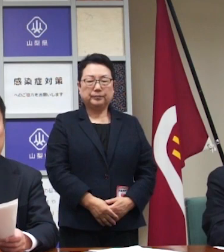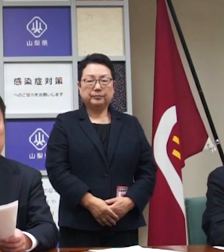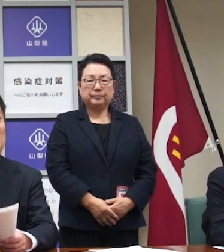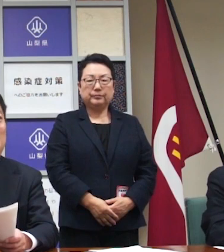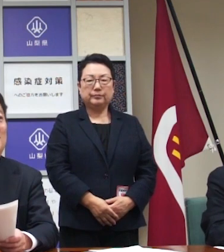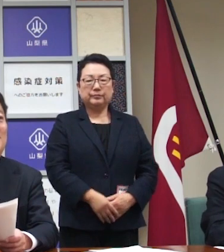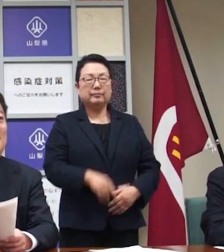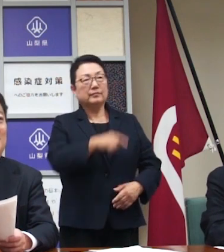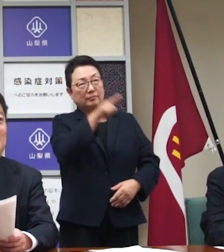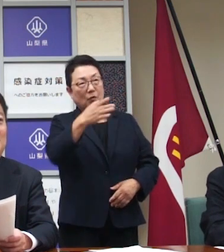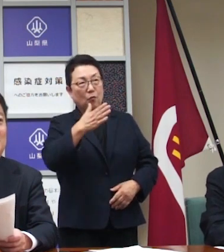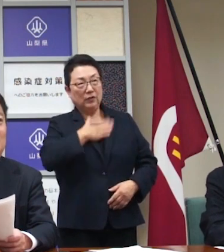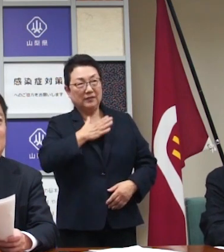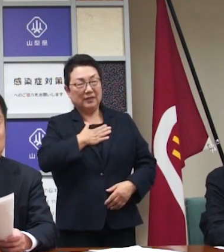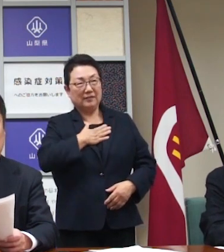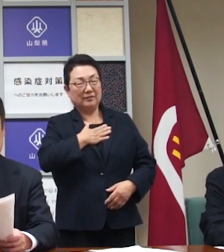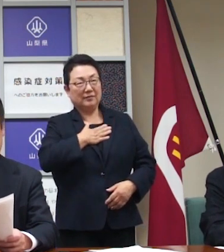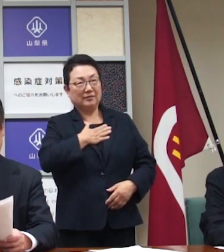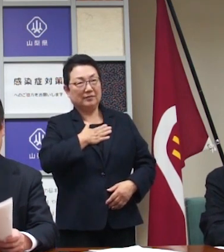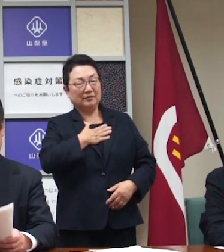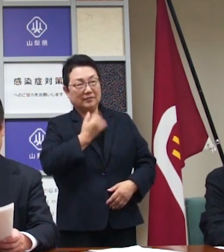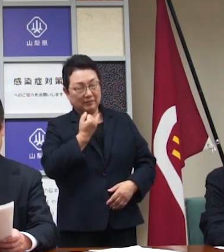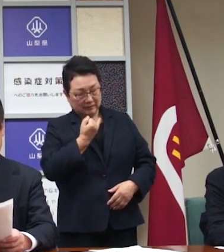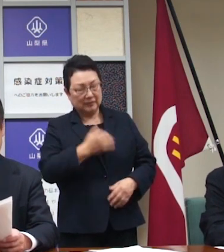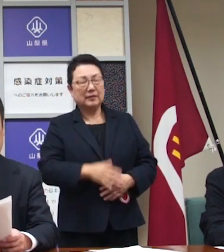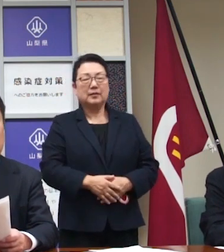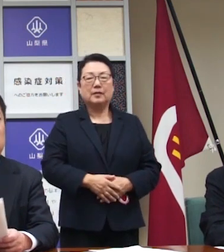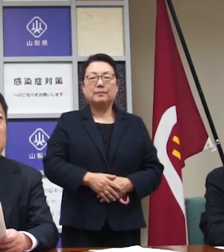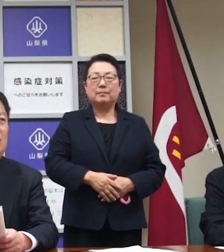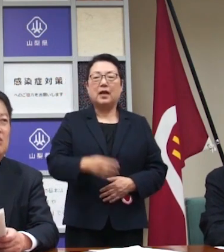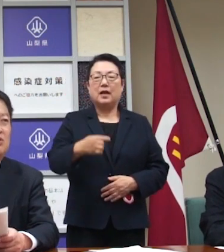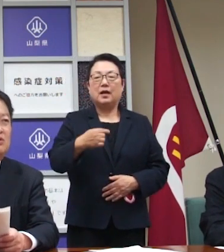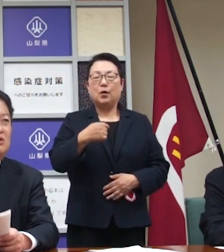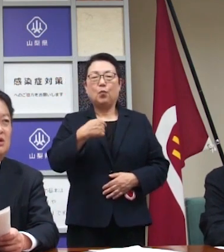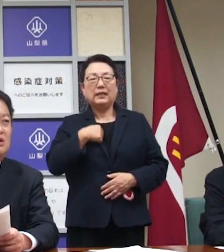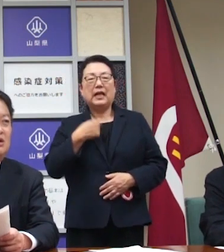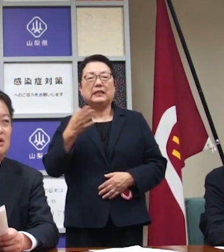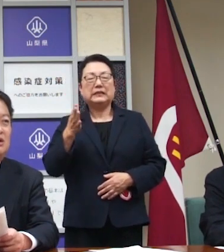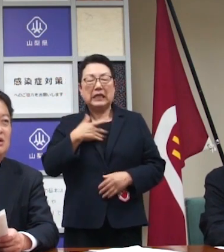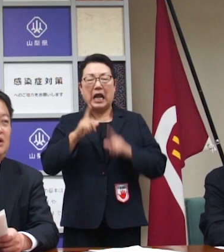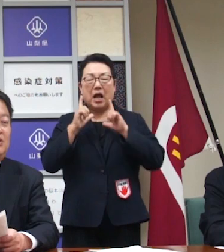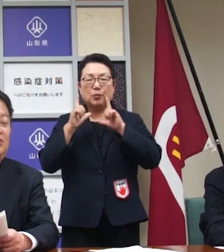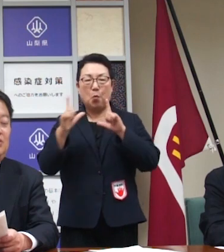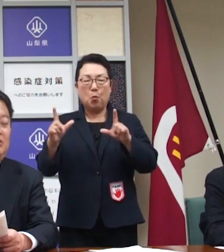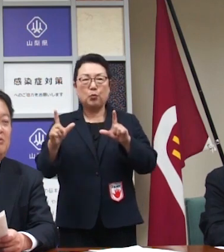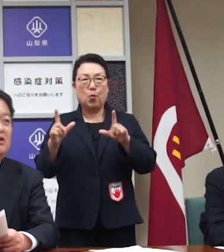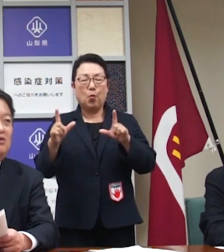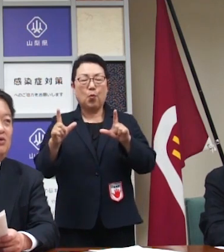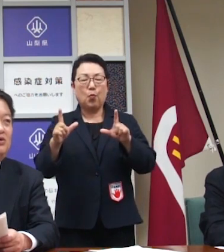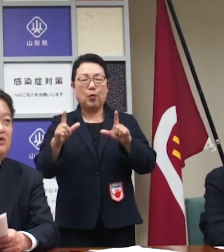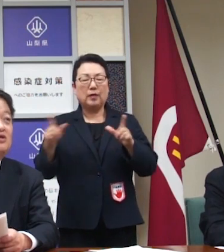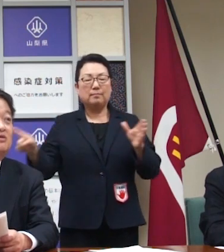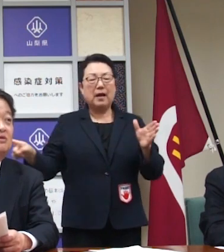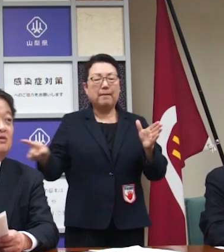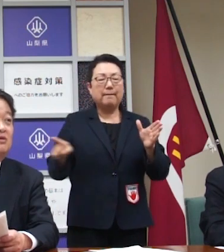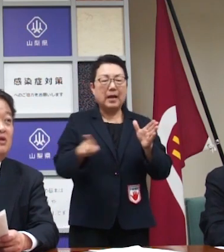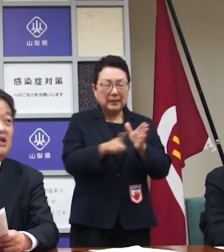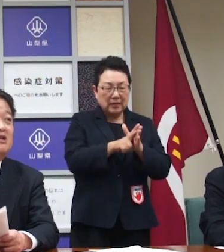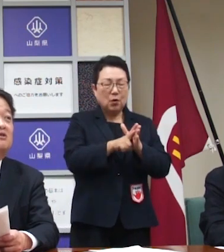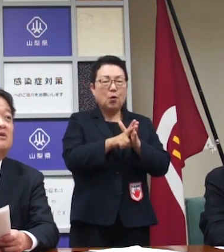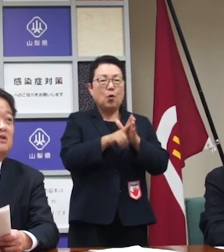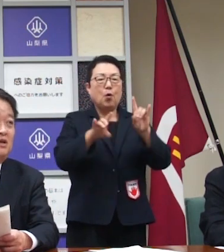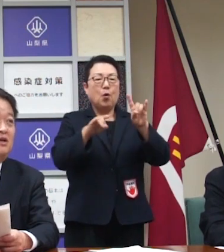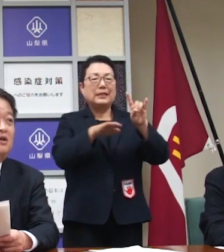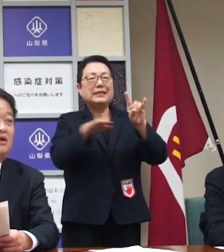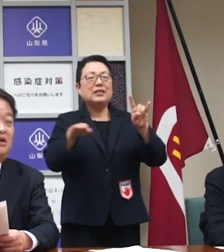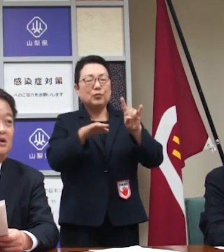もうお分かりになってるからあれなのかもしれませんが、それは私どもから公表する今までの公表基準と照ら